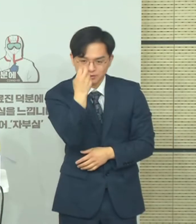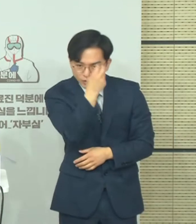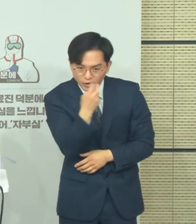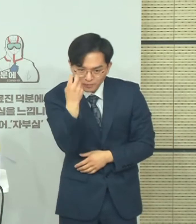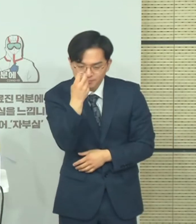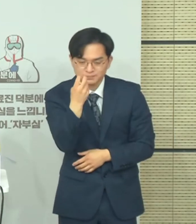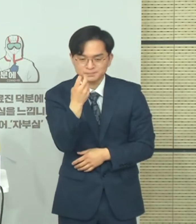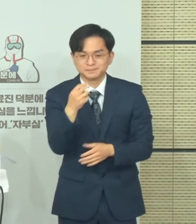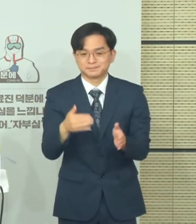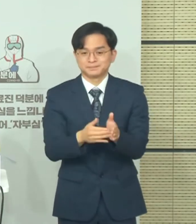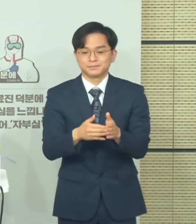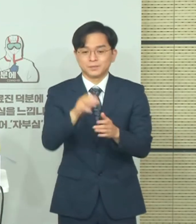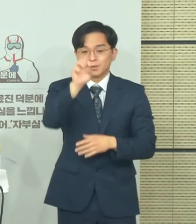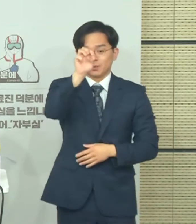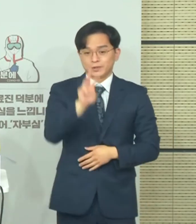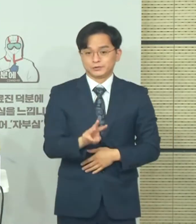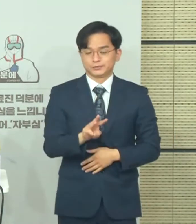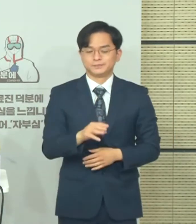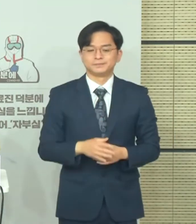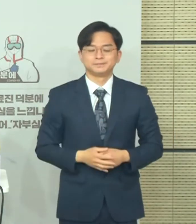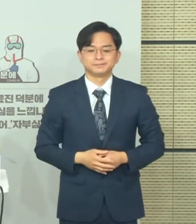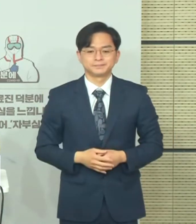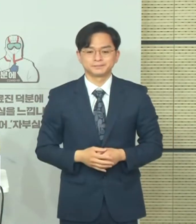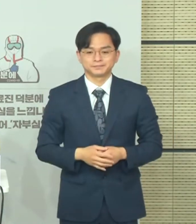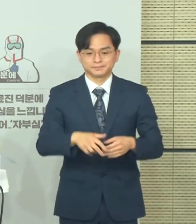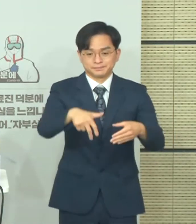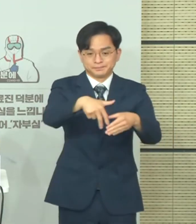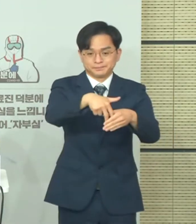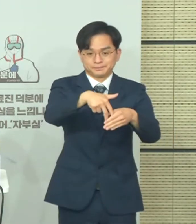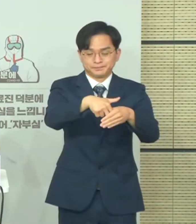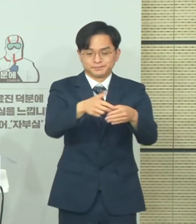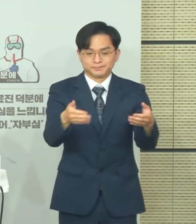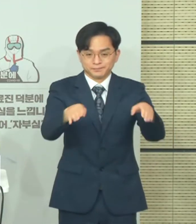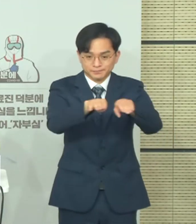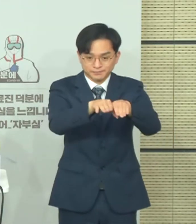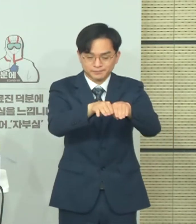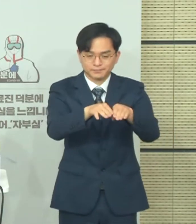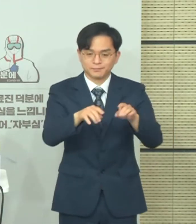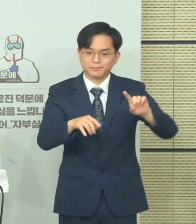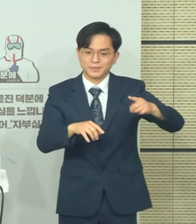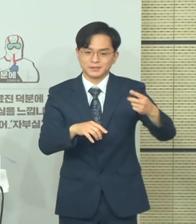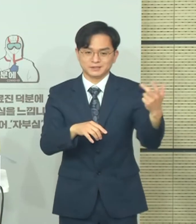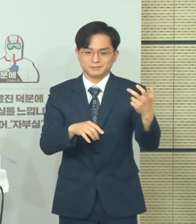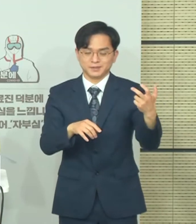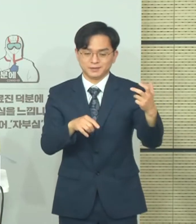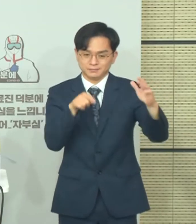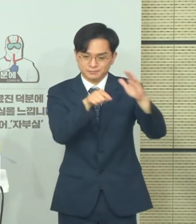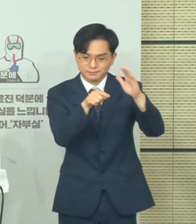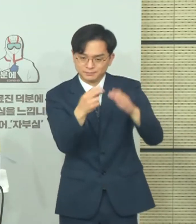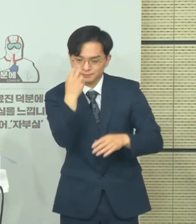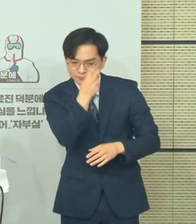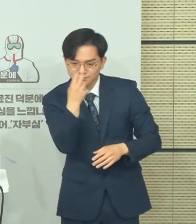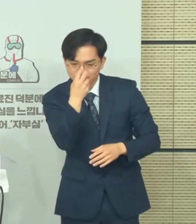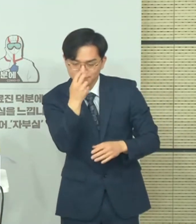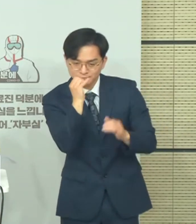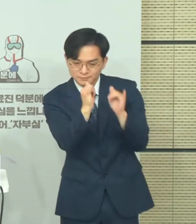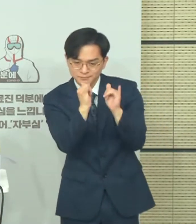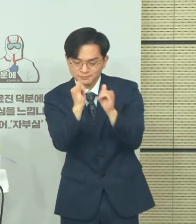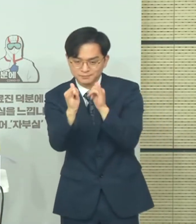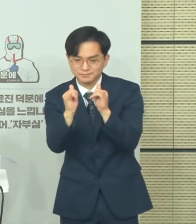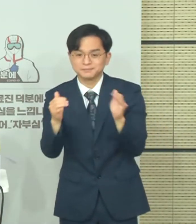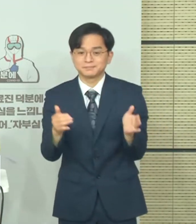강조 강력 치도 지난 주말 종교시설 170 개소를 점검하여 박력 수칙 준수 여부를 확인하는